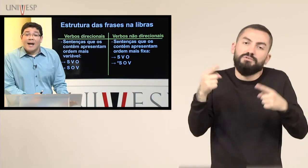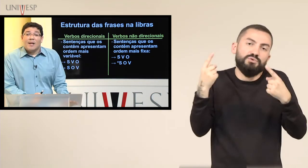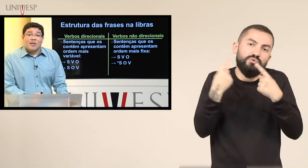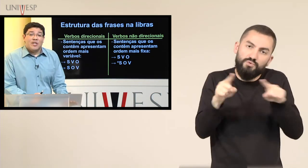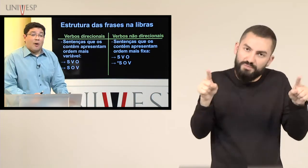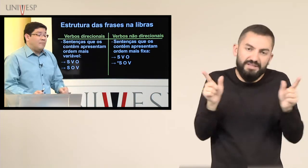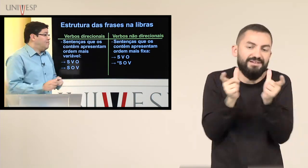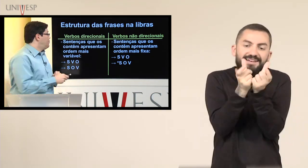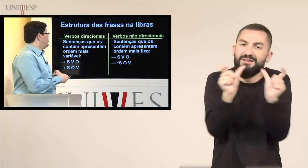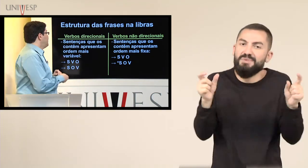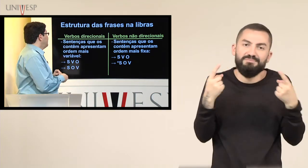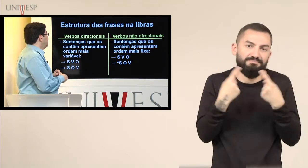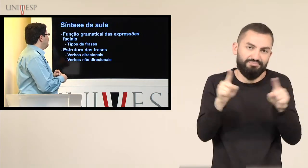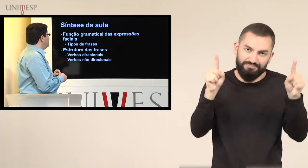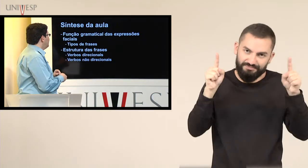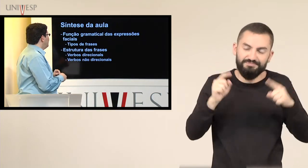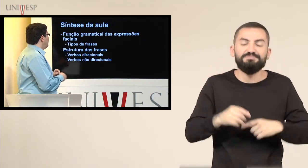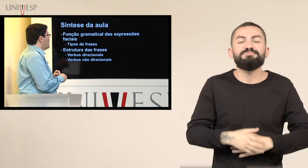ser agramatical.